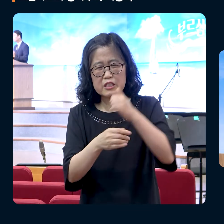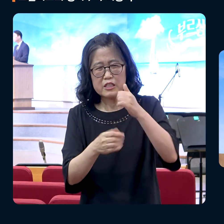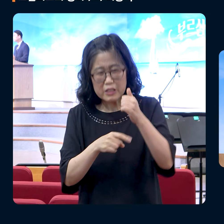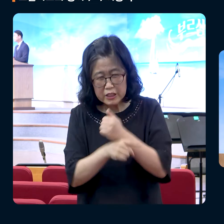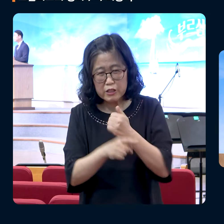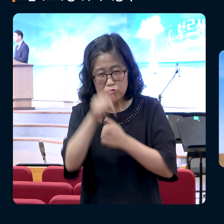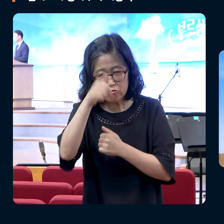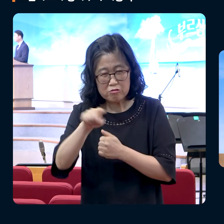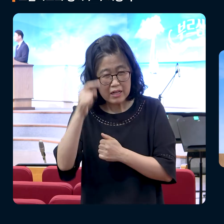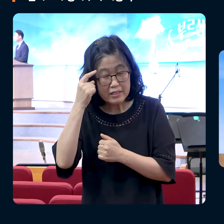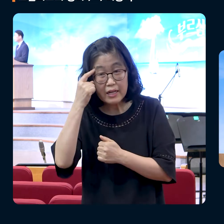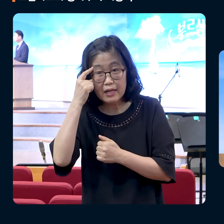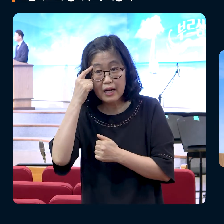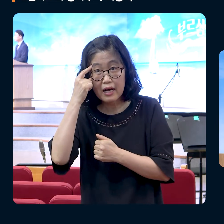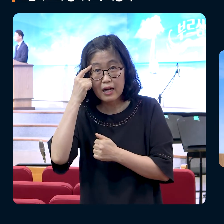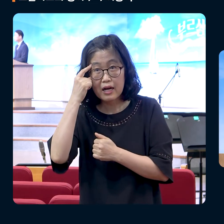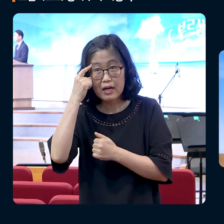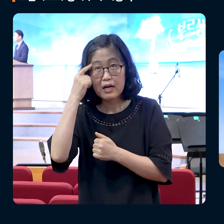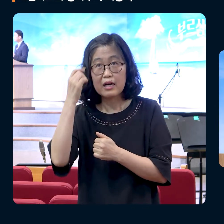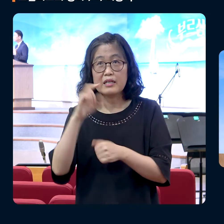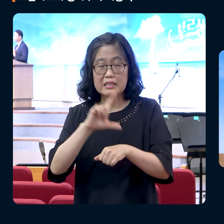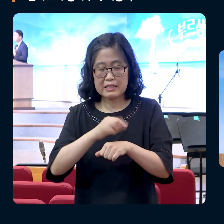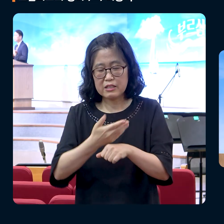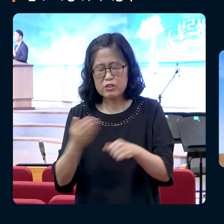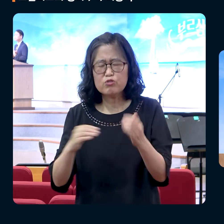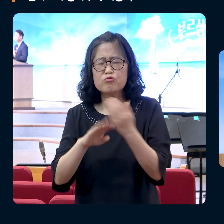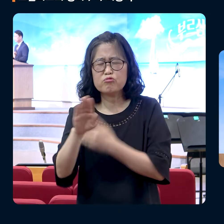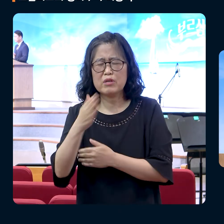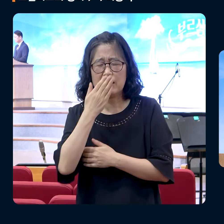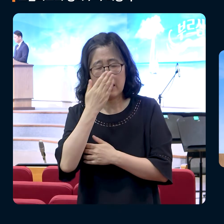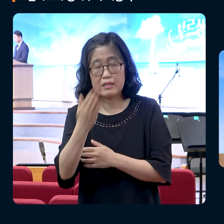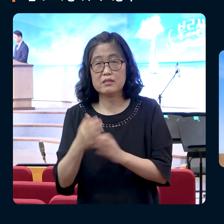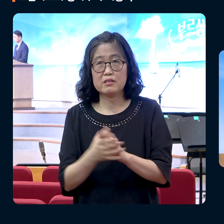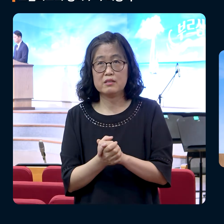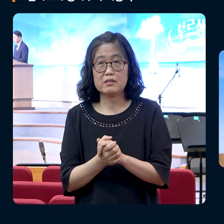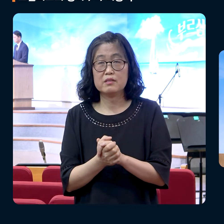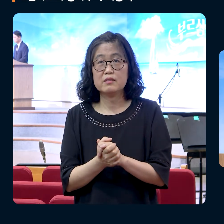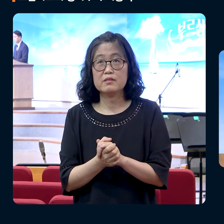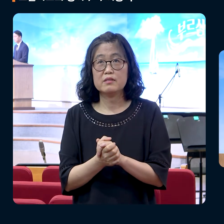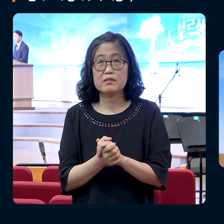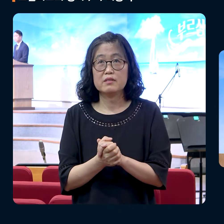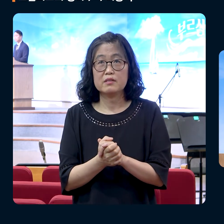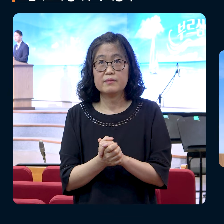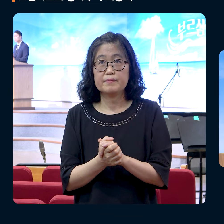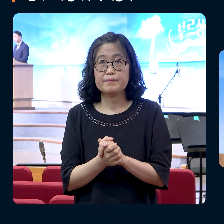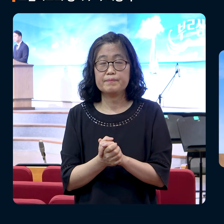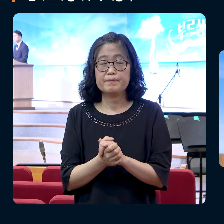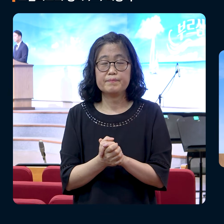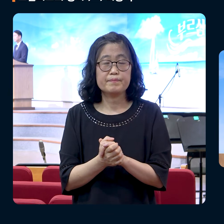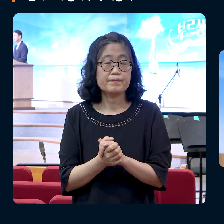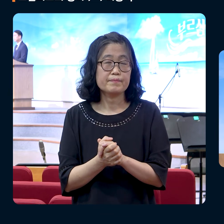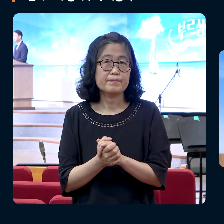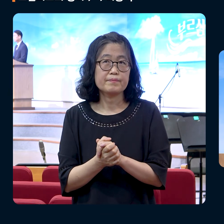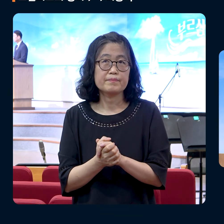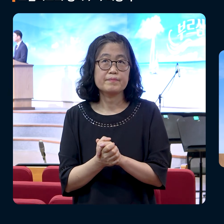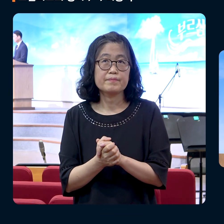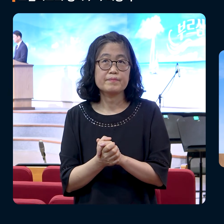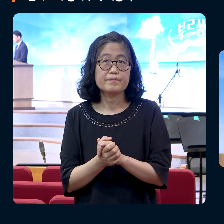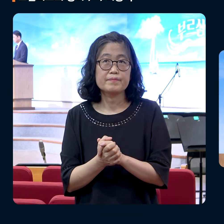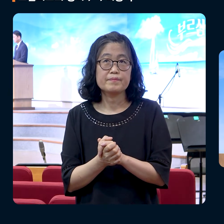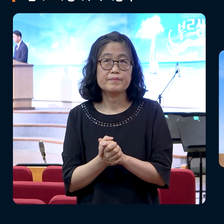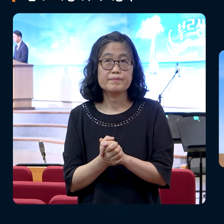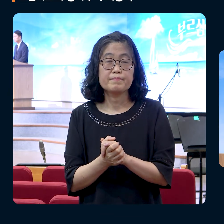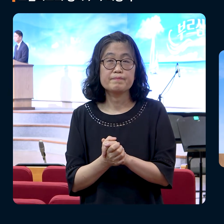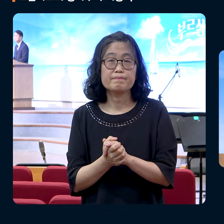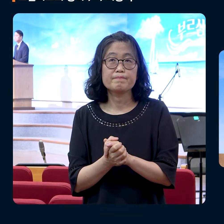것들을 어렴풋이나마 깨닫게 되는 것이 우리가 할 수 있는 최선이더라고요. 그것들을 생각하니까 어떤